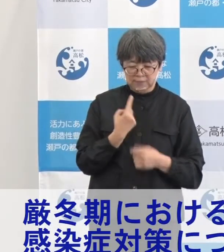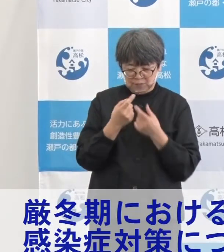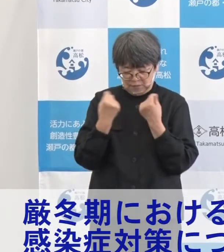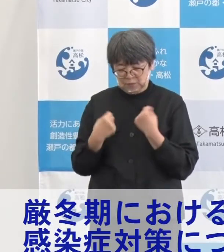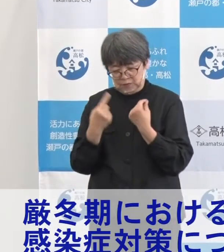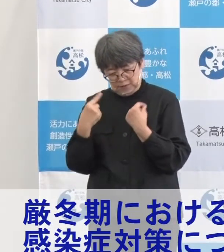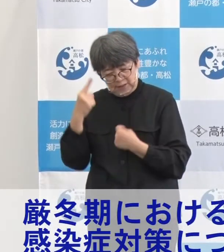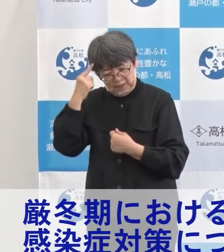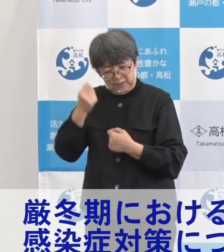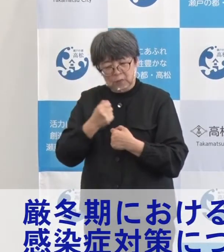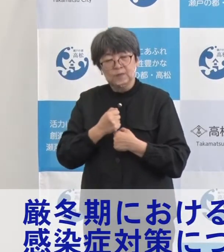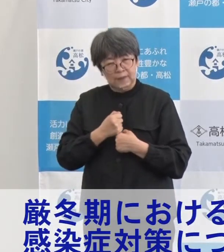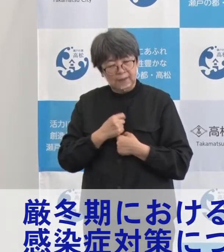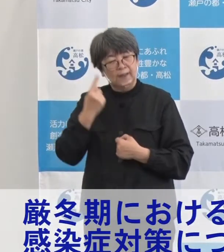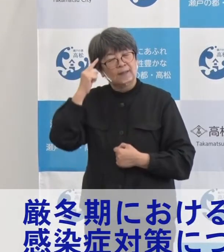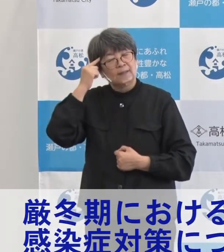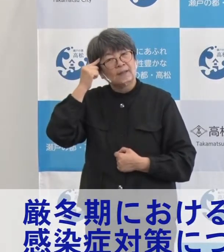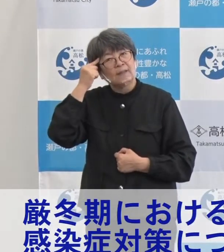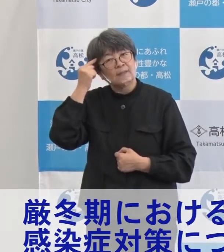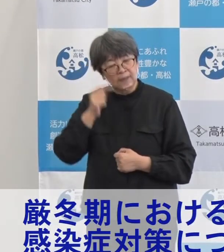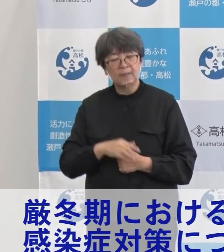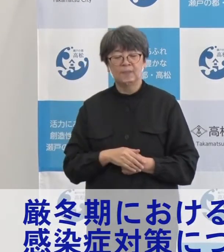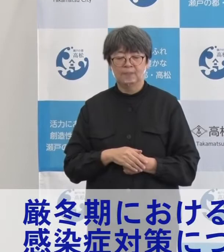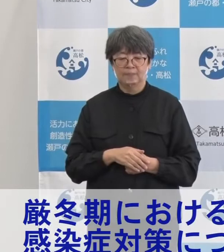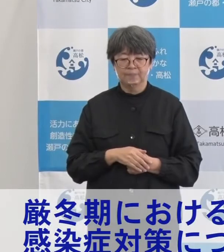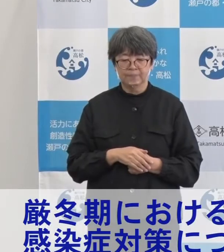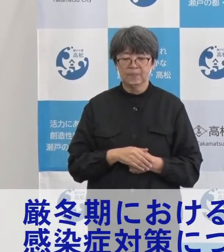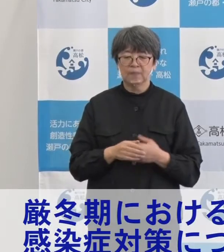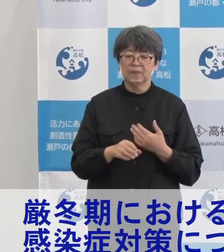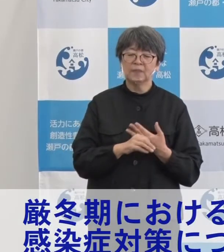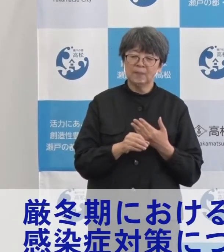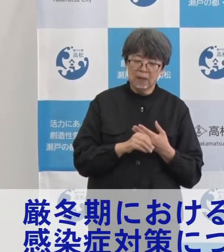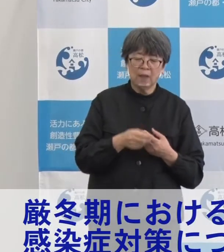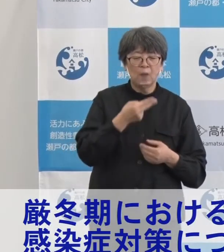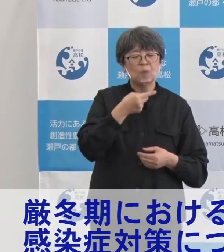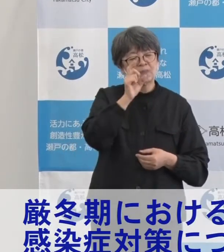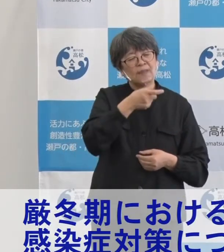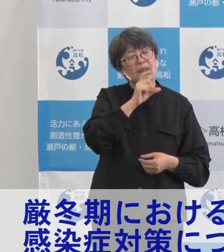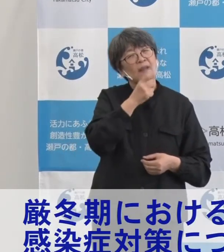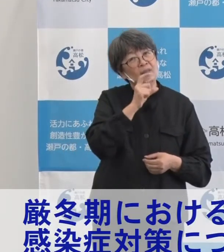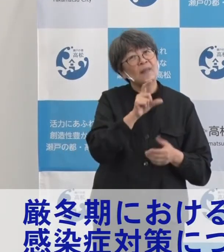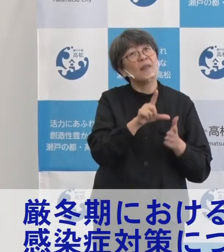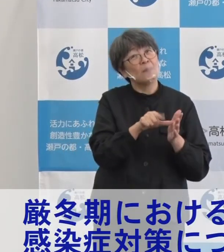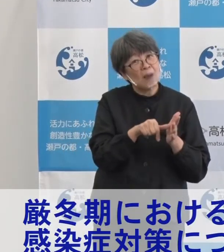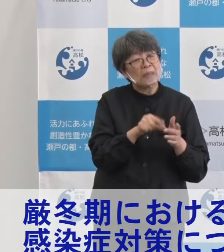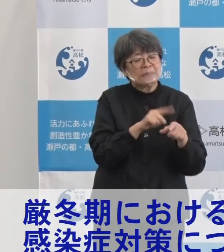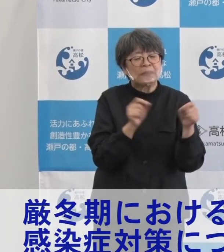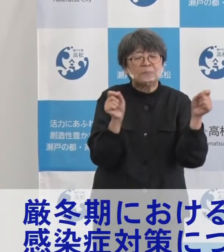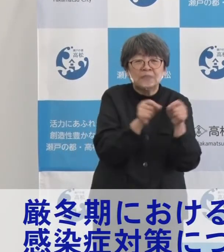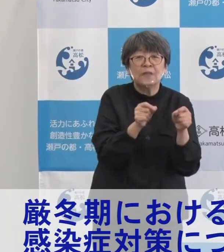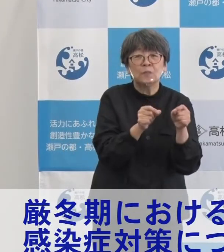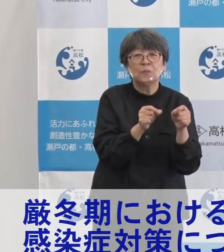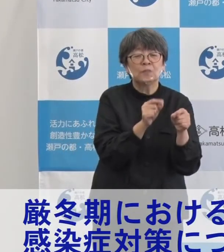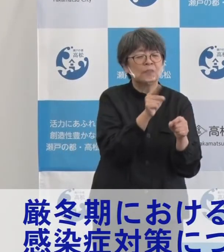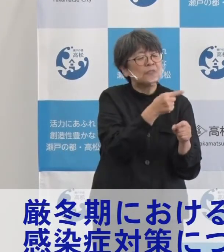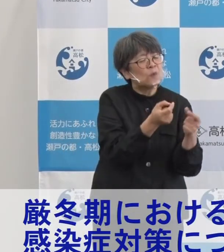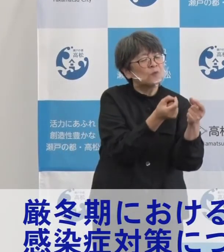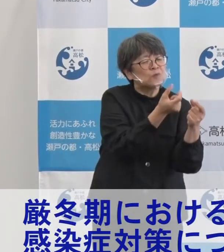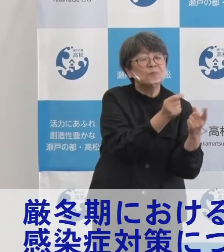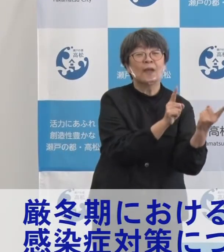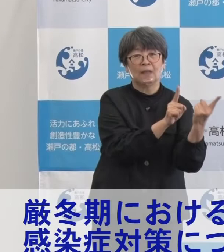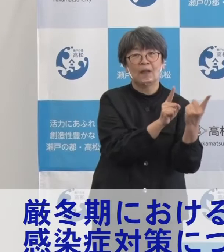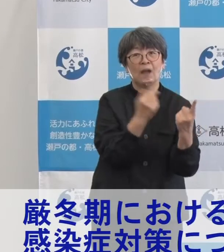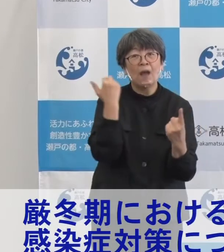いただきながらまあ例えば印象するのであれば少人数短時間でまぁなるべく普段一緒にいる人